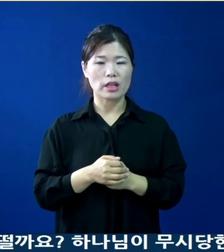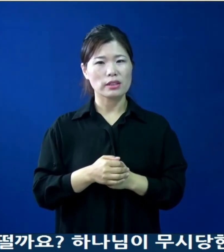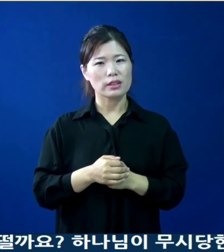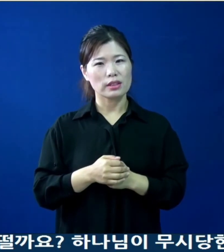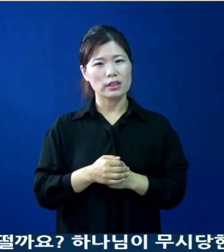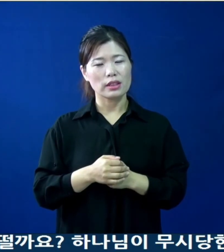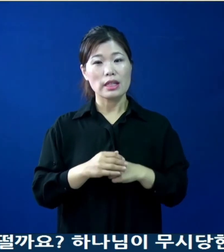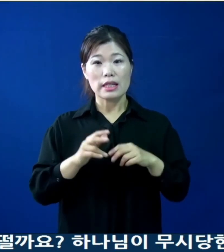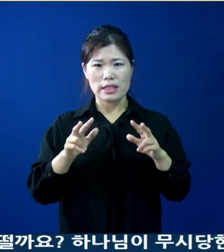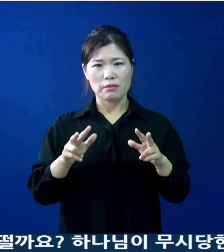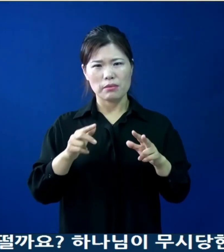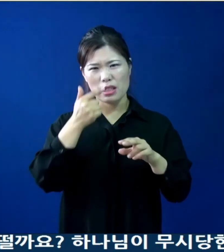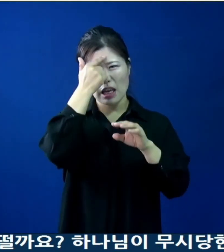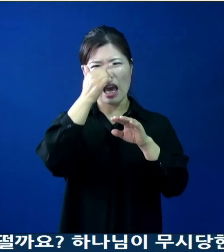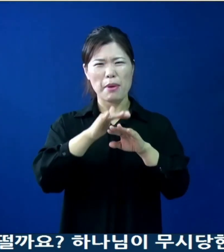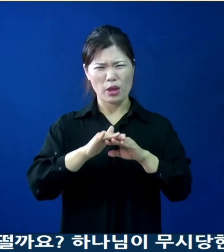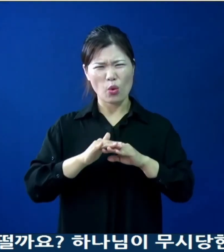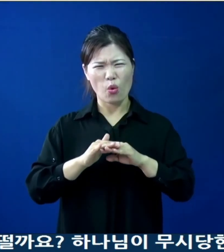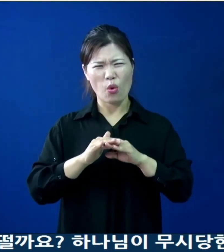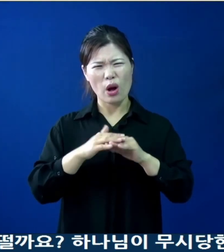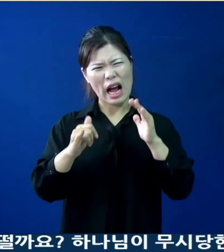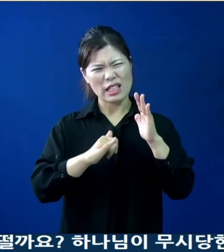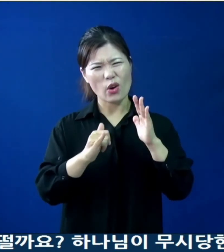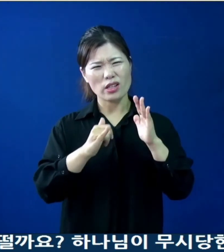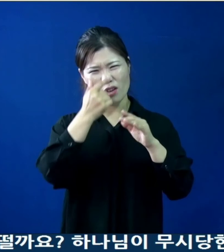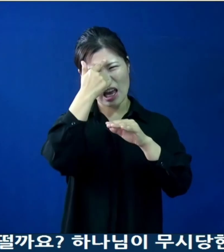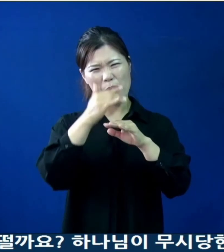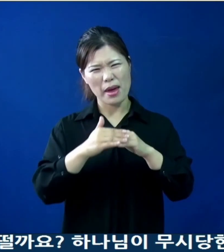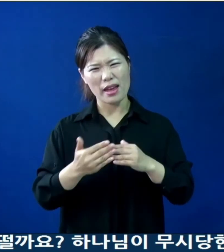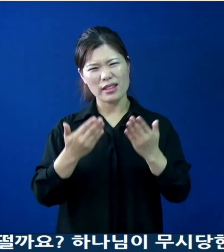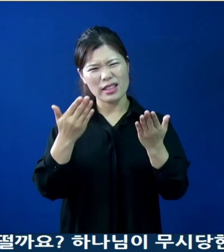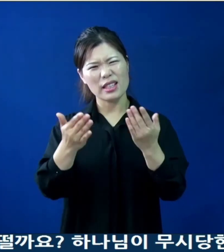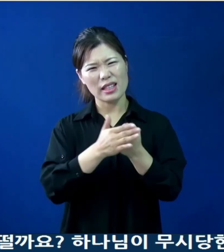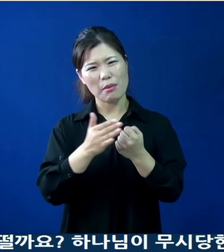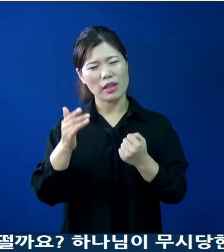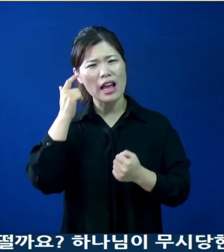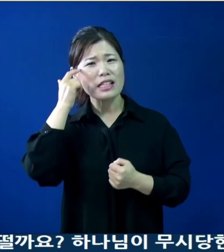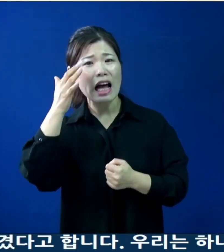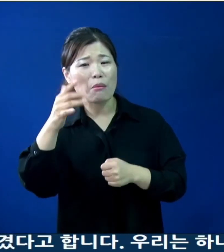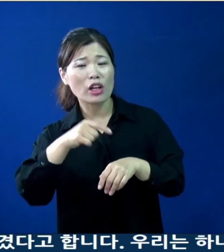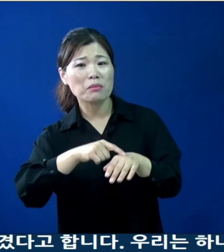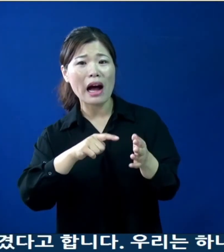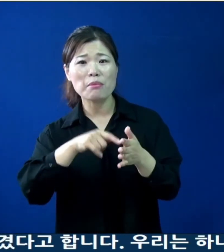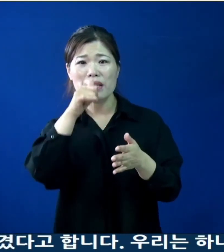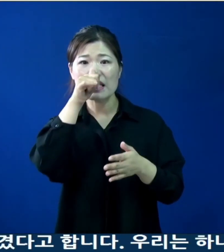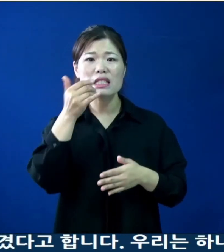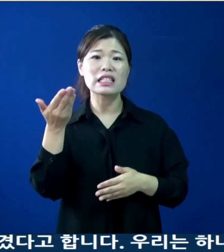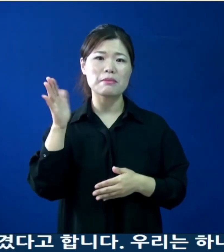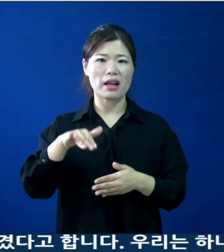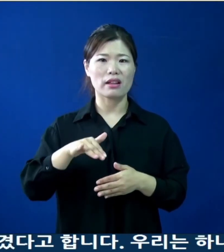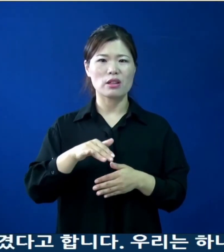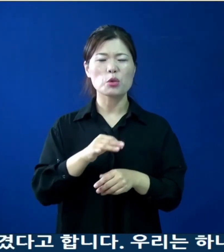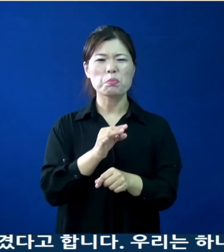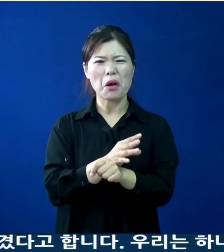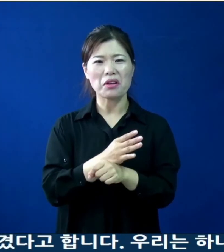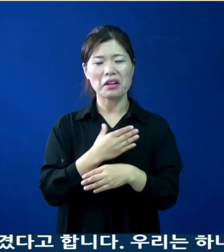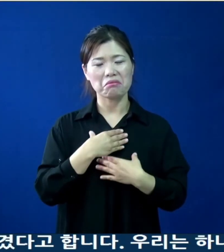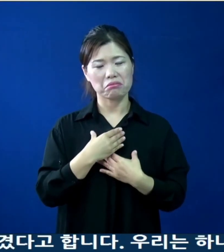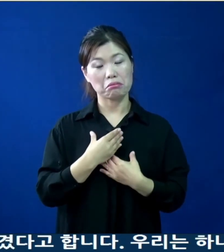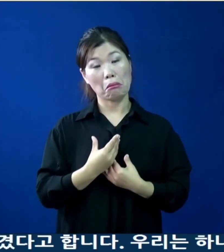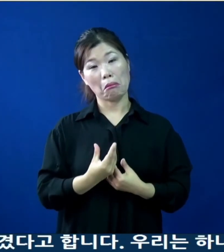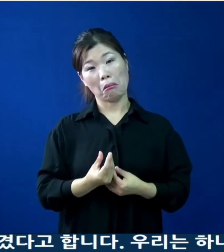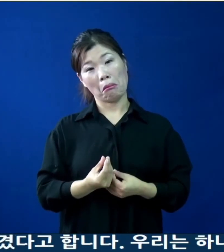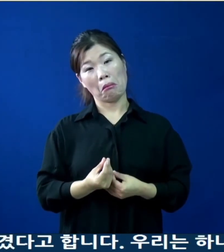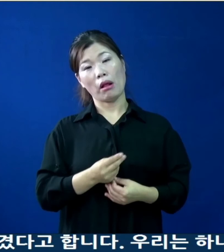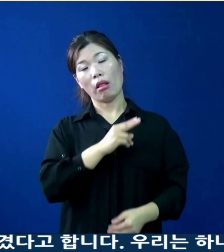아무래도 예배도 가정에서 드리다 보면 참 사모하는 마음 있겠지만 또 한편으로 편리해진 부분도 있지